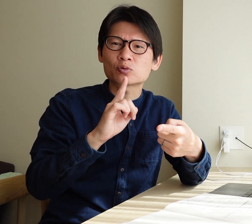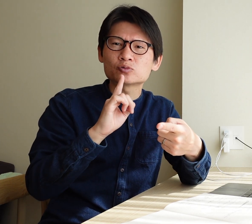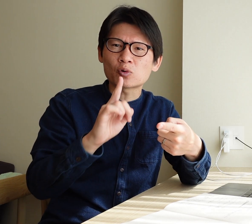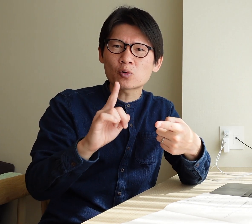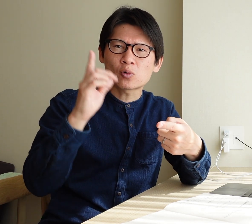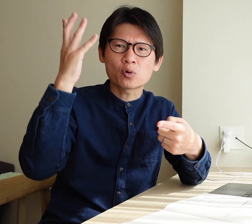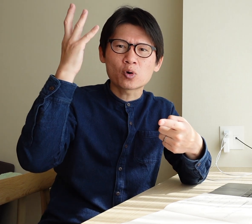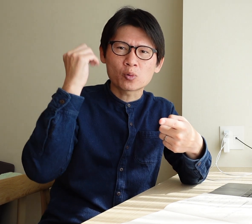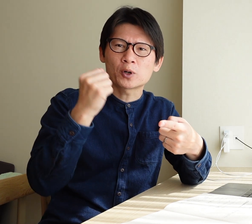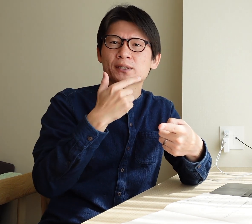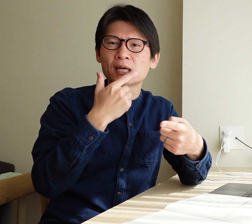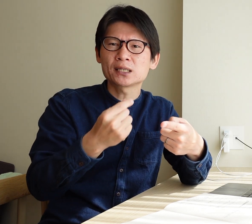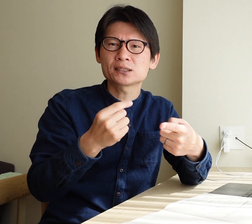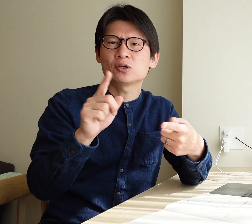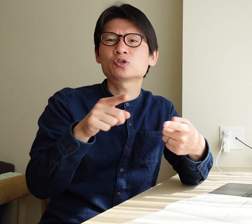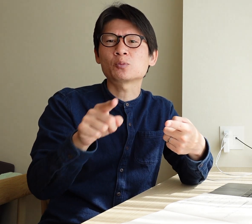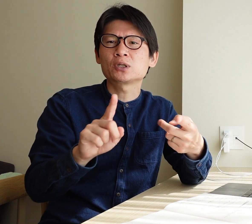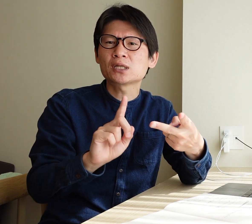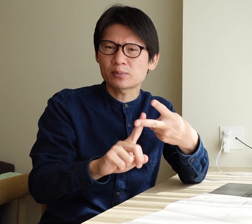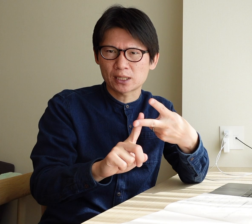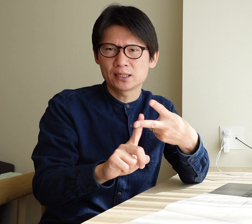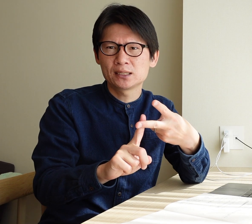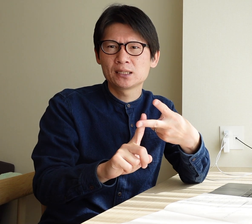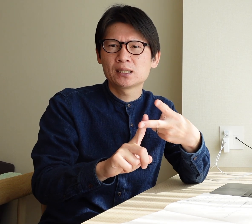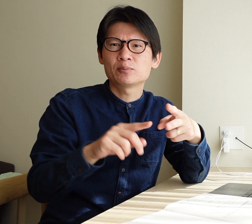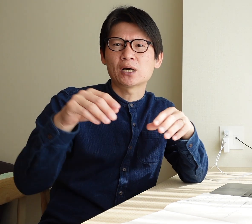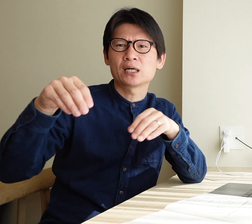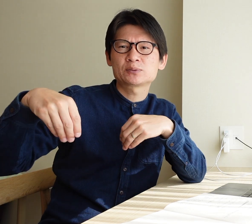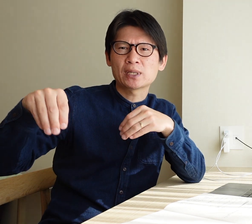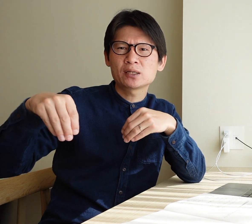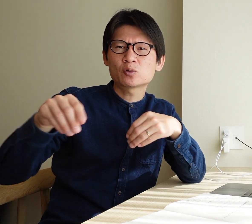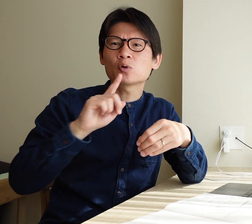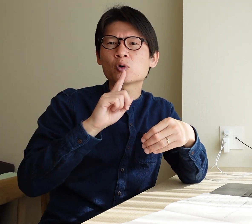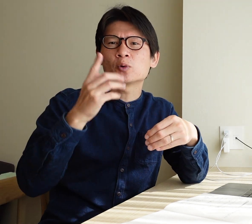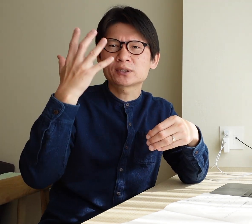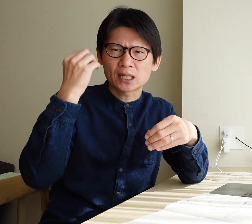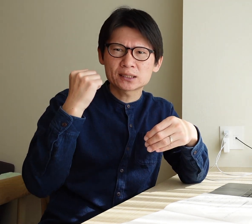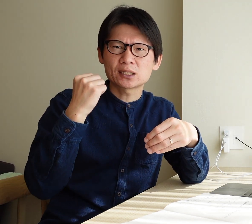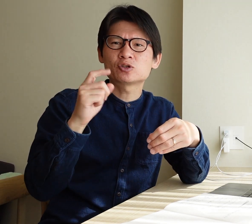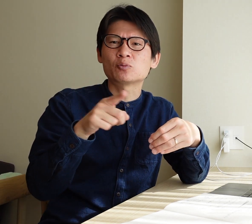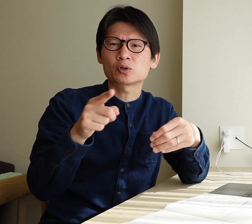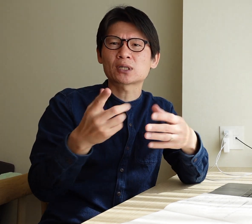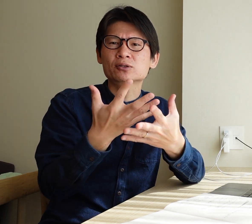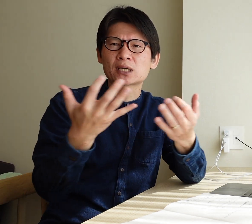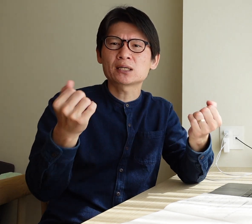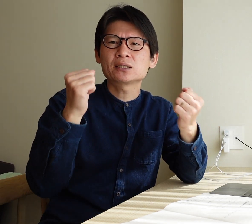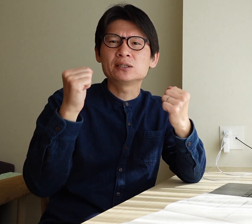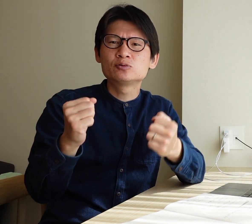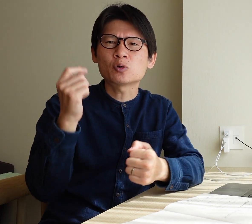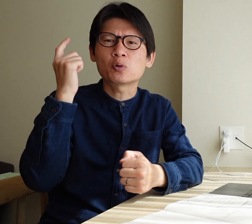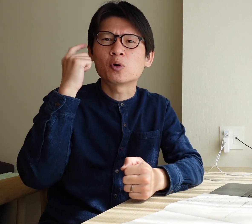韓国語を覚えたいっていう人もいれば、まあ、スペイン語を覚えたいっていう人もたくさんいると思